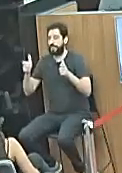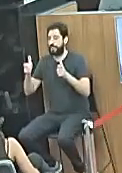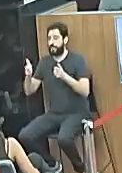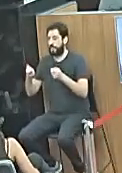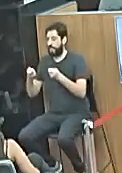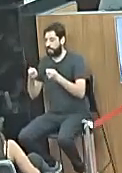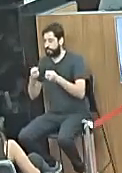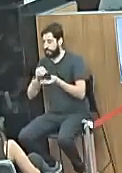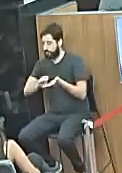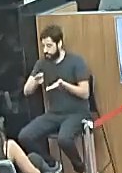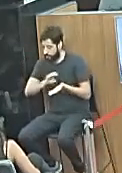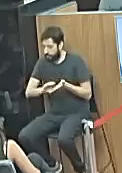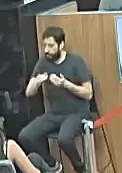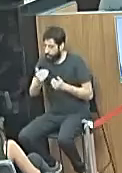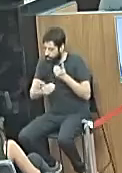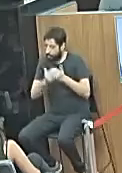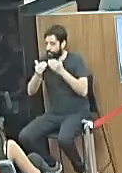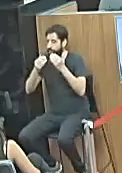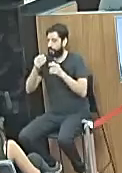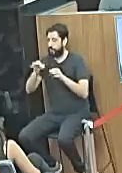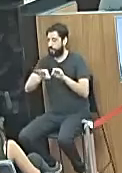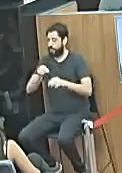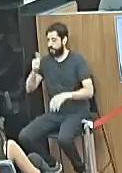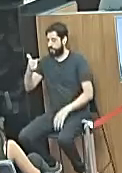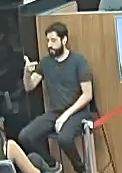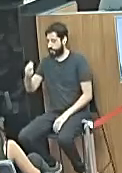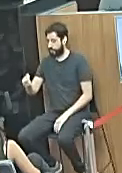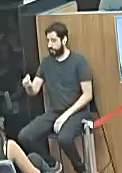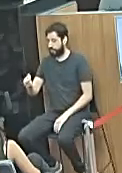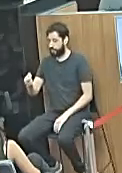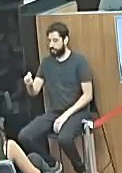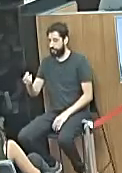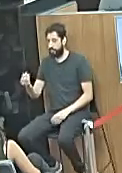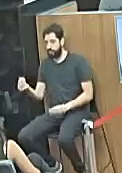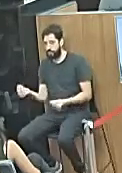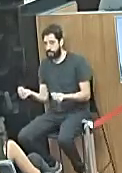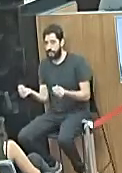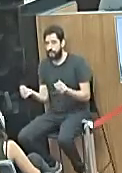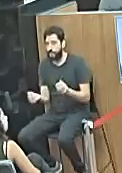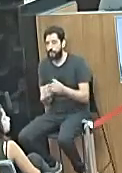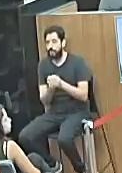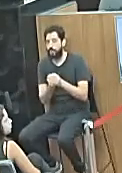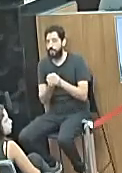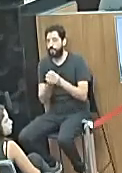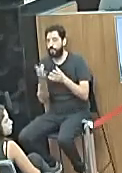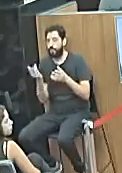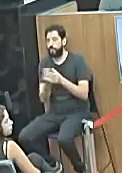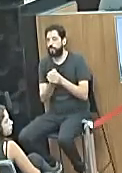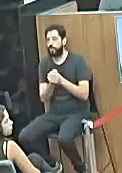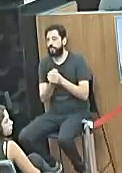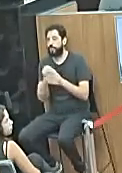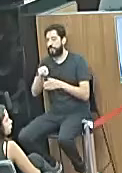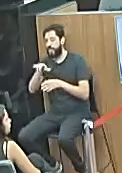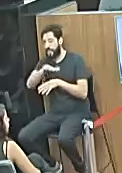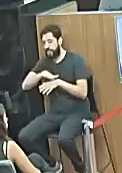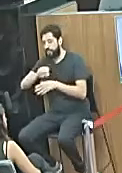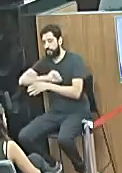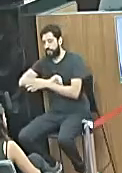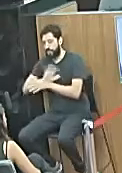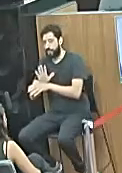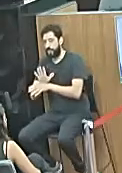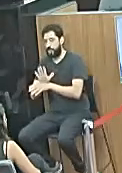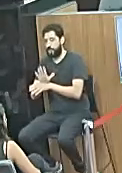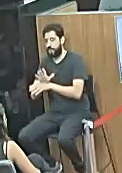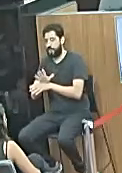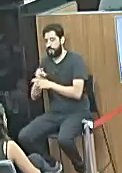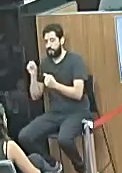no âmbito do programa 120 incluir a região intermediária de montes claros nas metas de ação